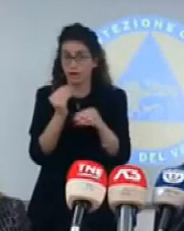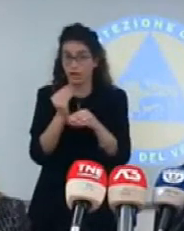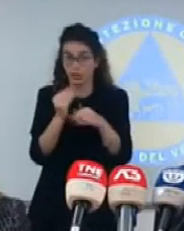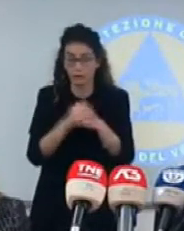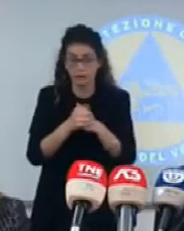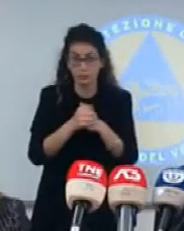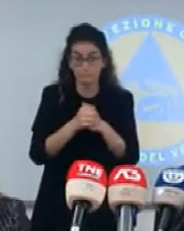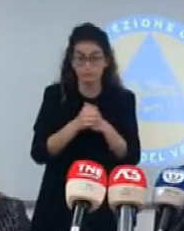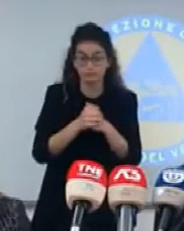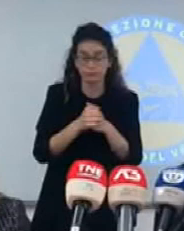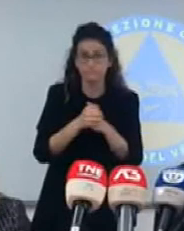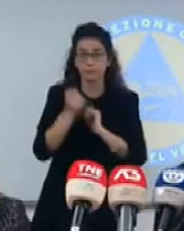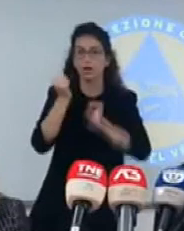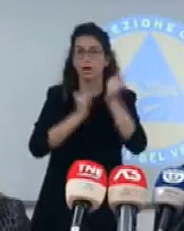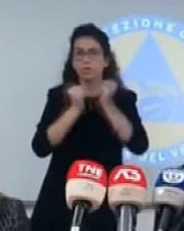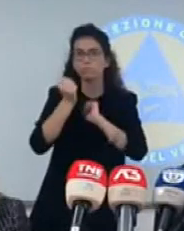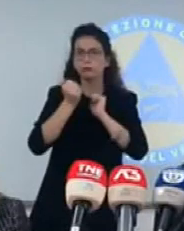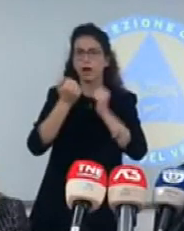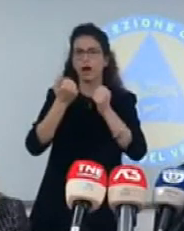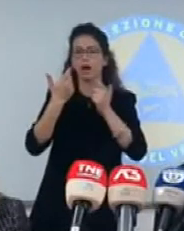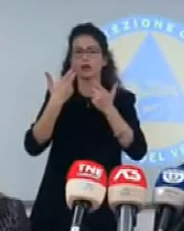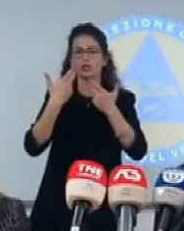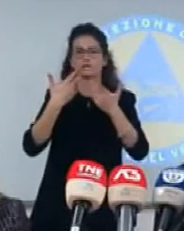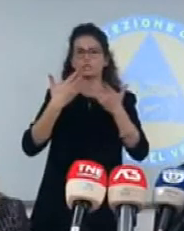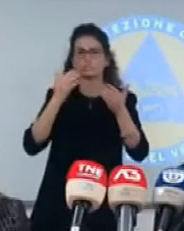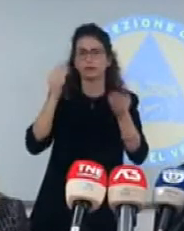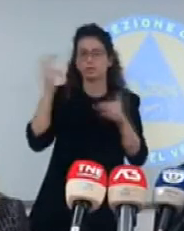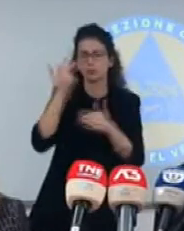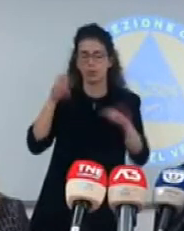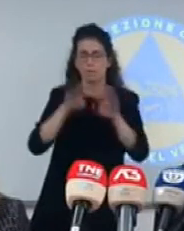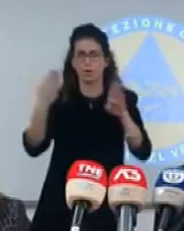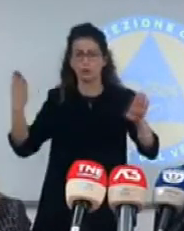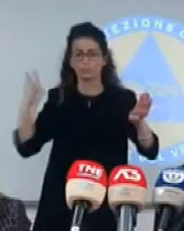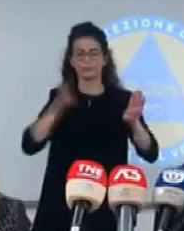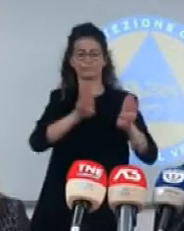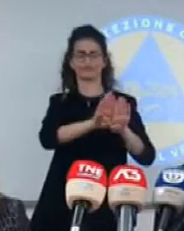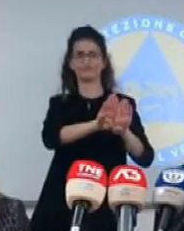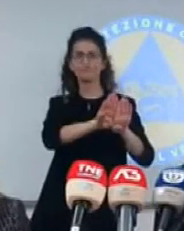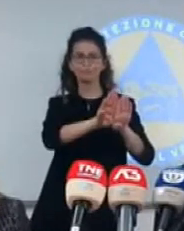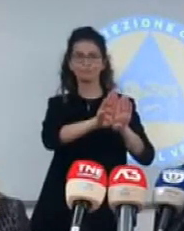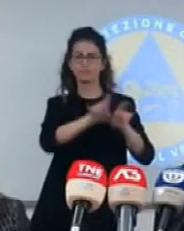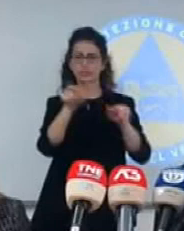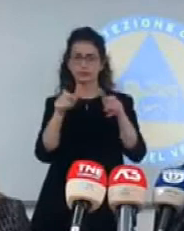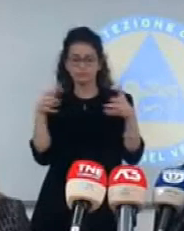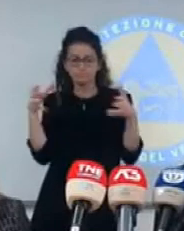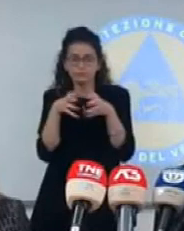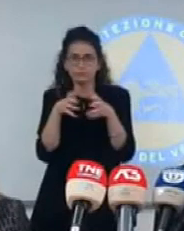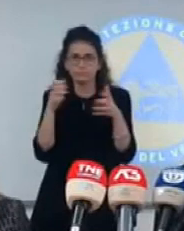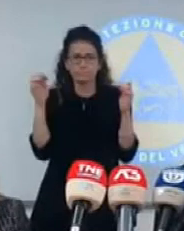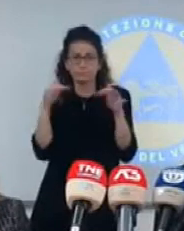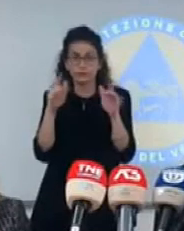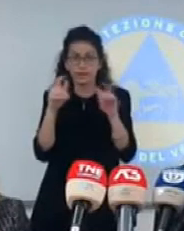le porte dei bar e dei locali sono chiuse e ogni condizione di assembramento se non